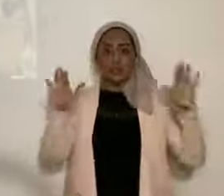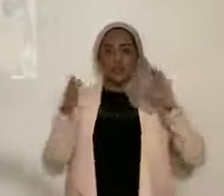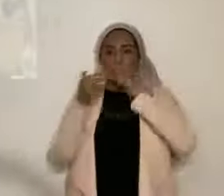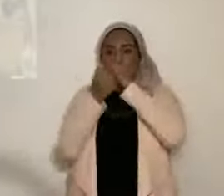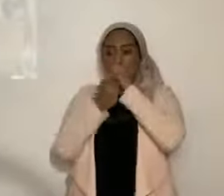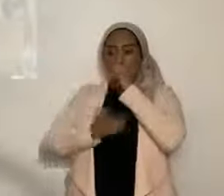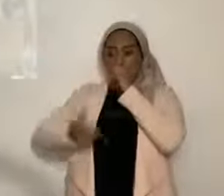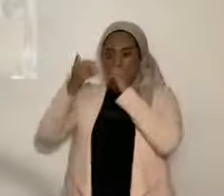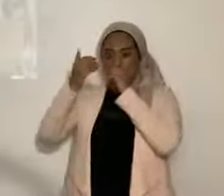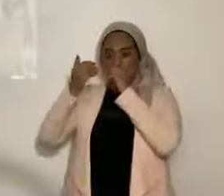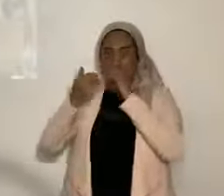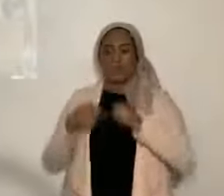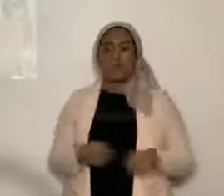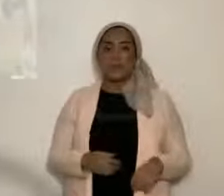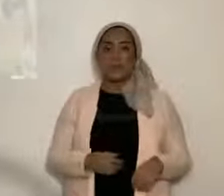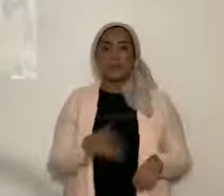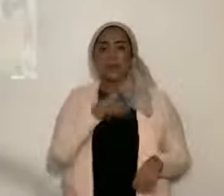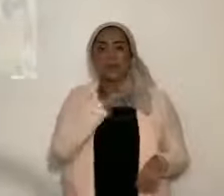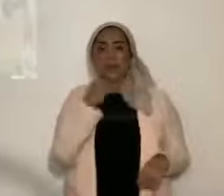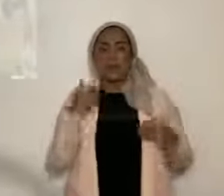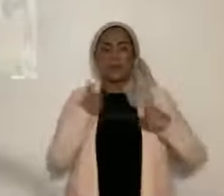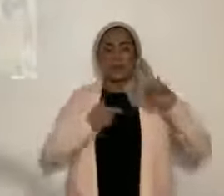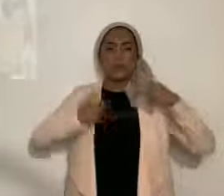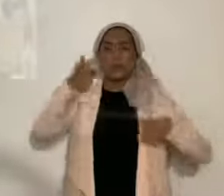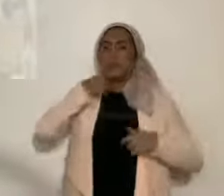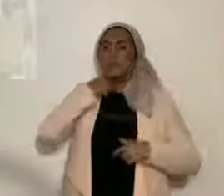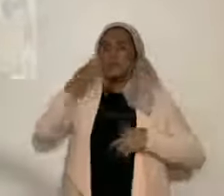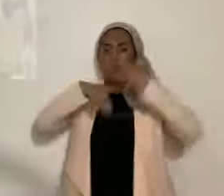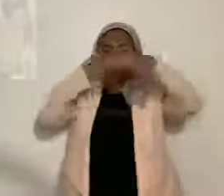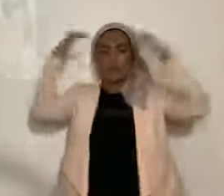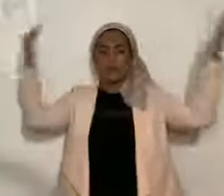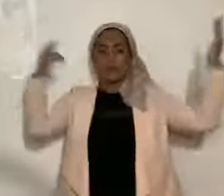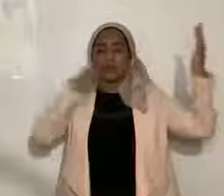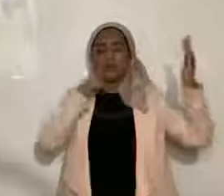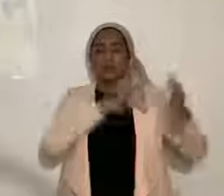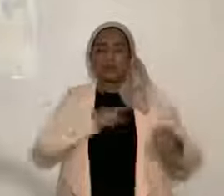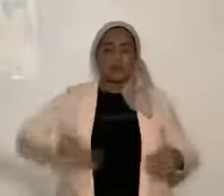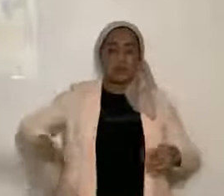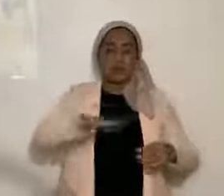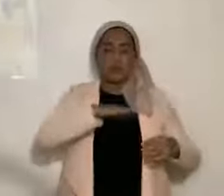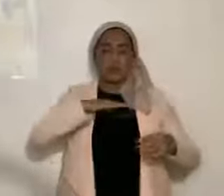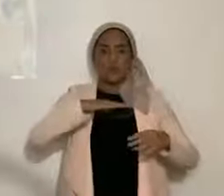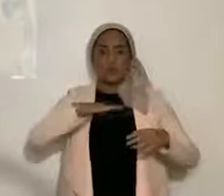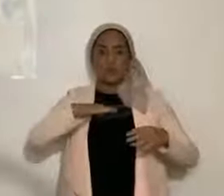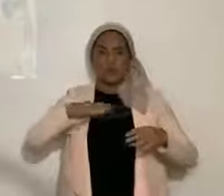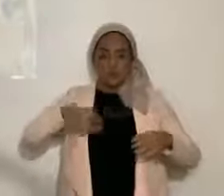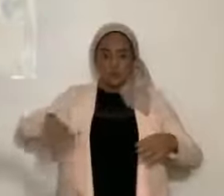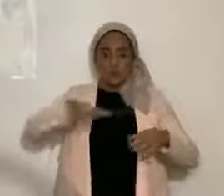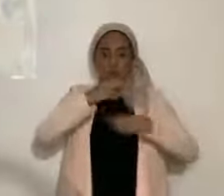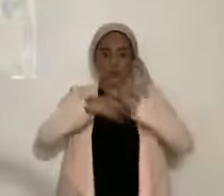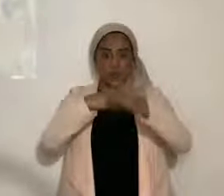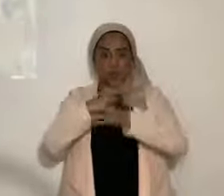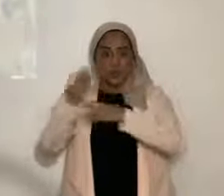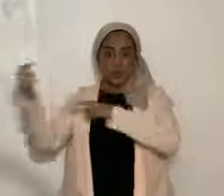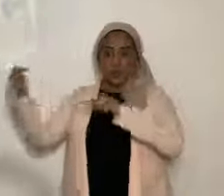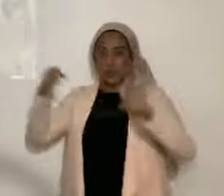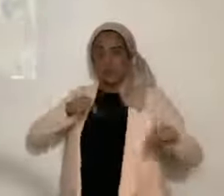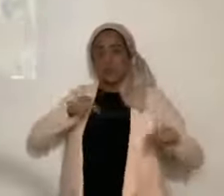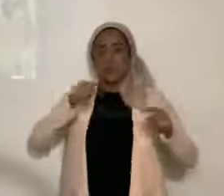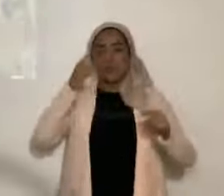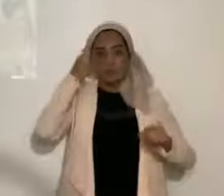tocó el shofar, y hubo grandes voces en el cielo que decían, los reinos del mundo han venido a ser de nuestro Adón y de